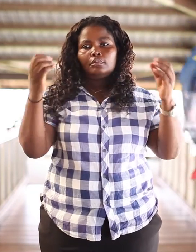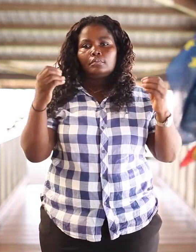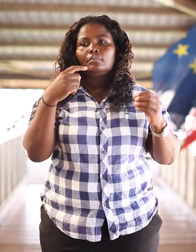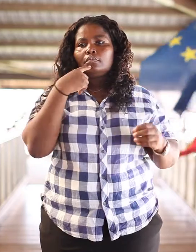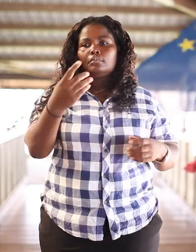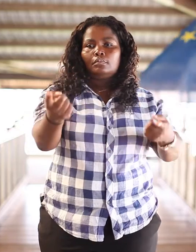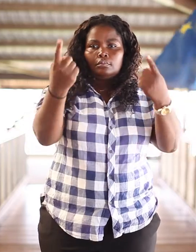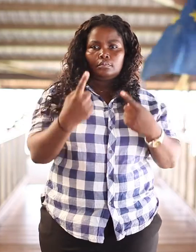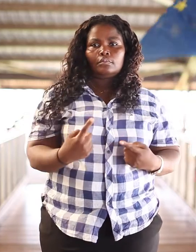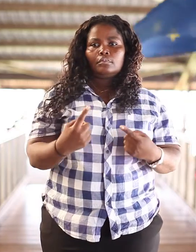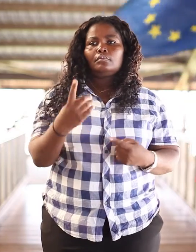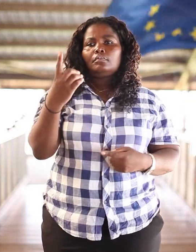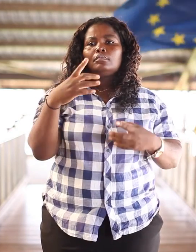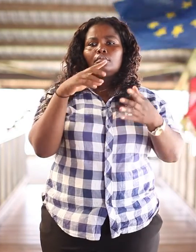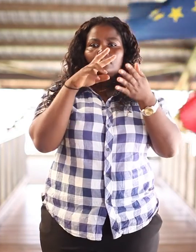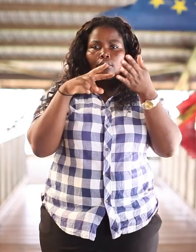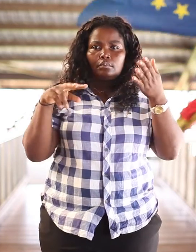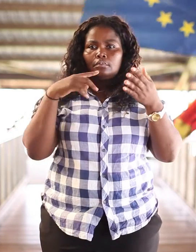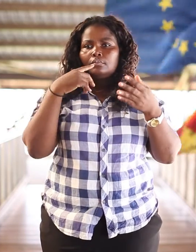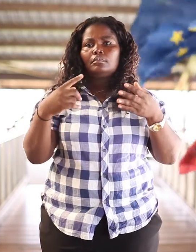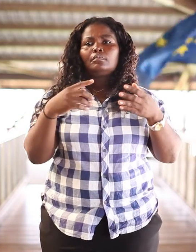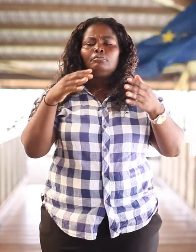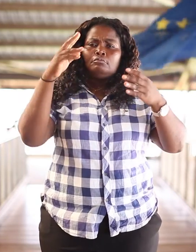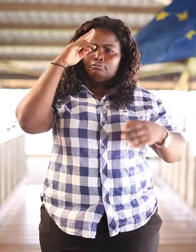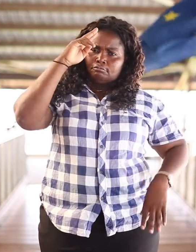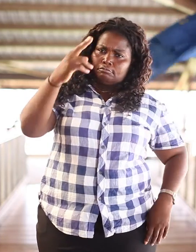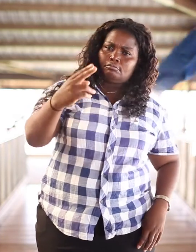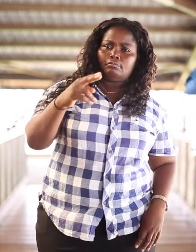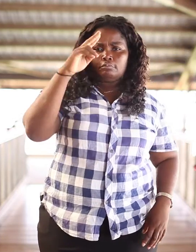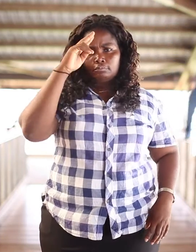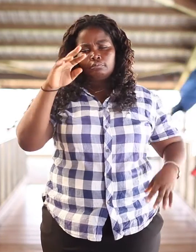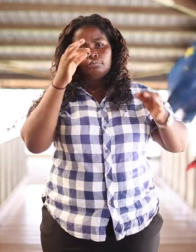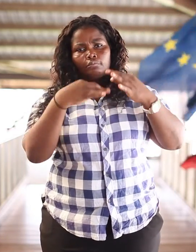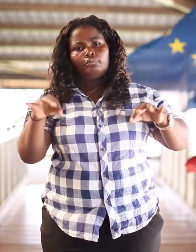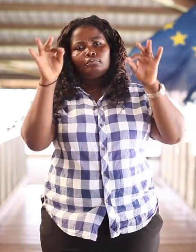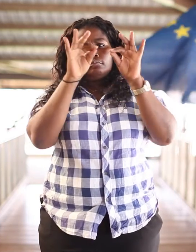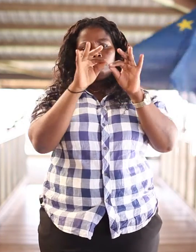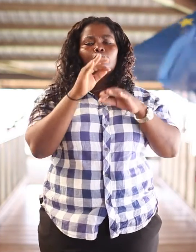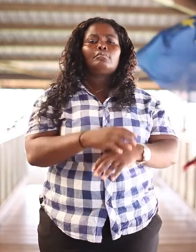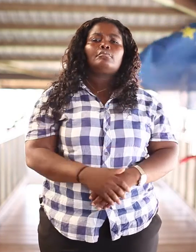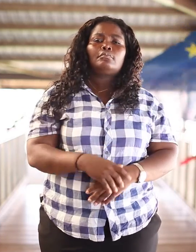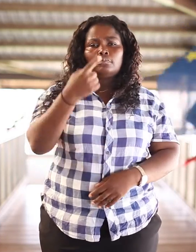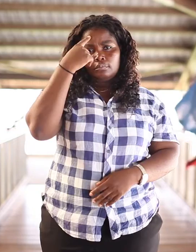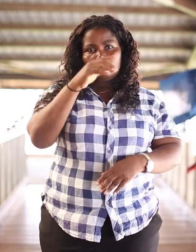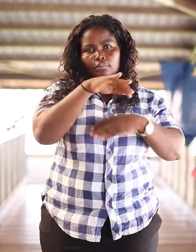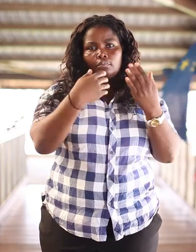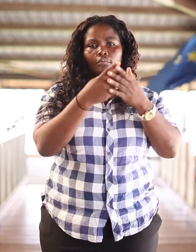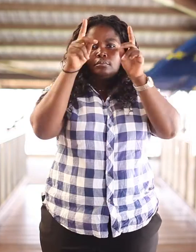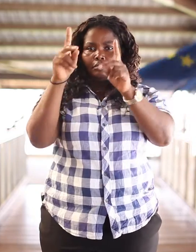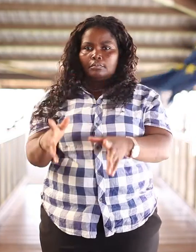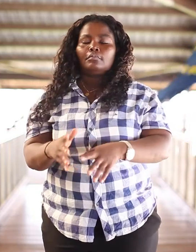les traigo uno que se titula Saludar. Saludar, que es muy importante para los humanos.